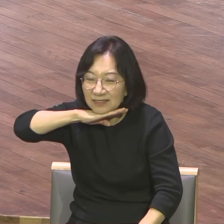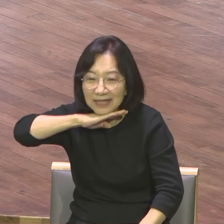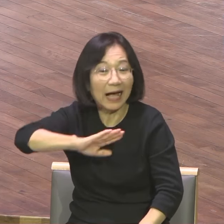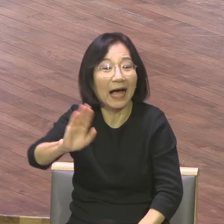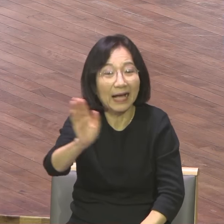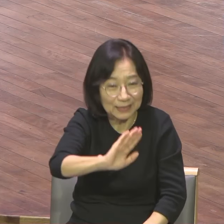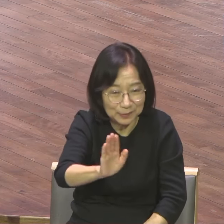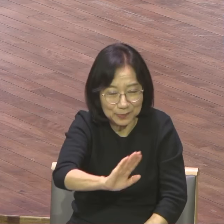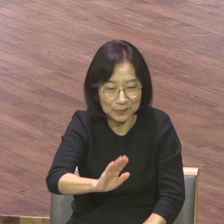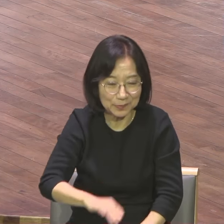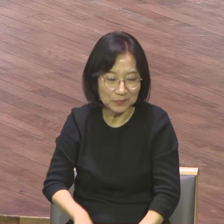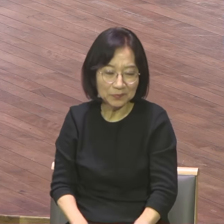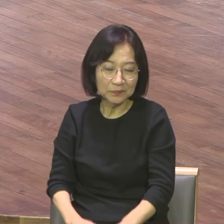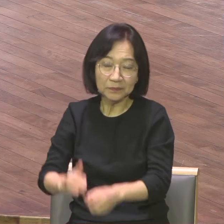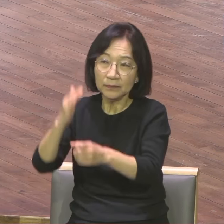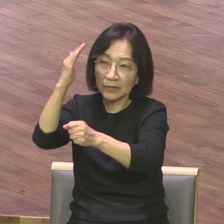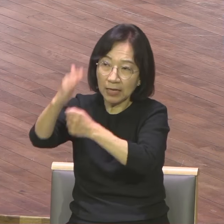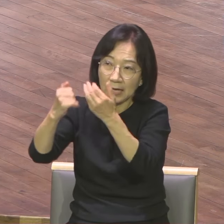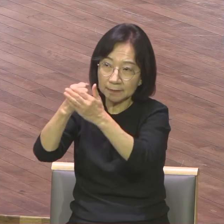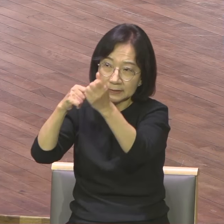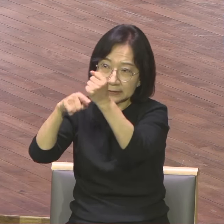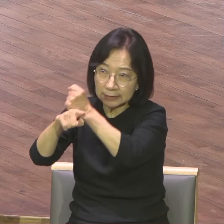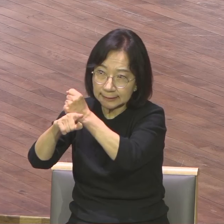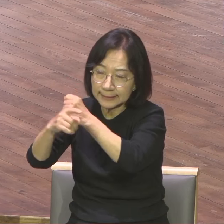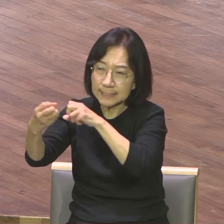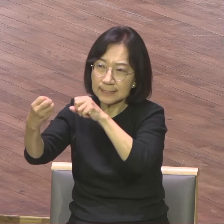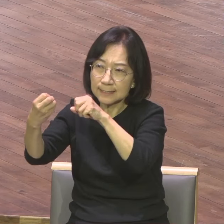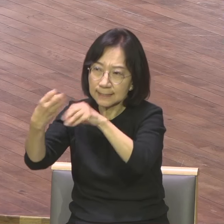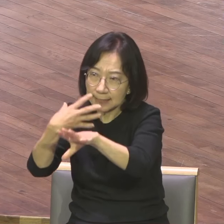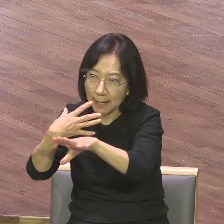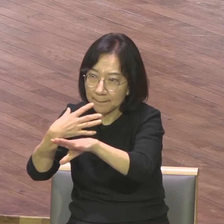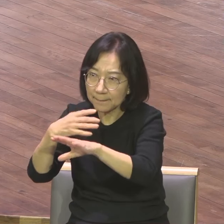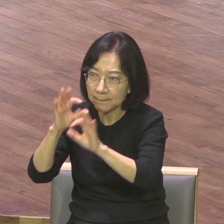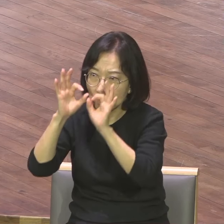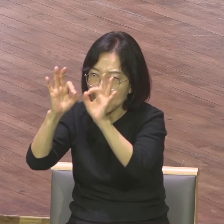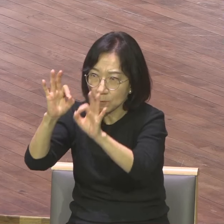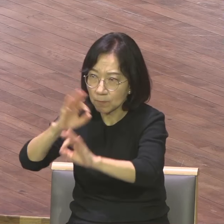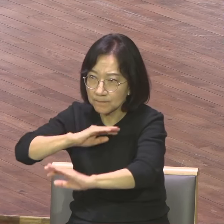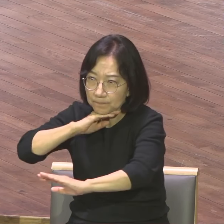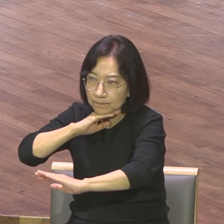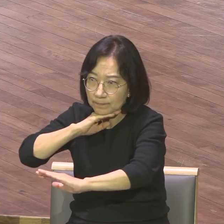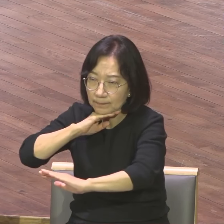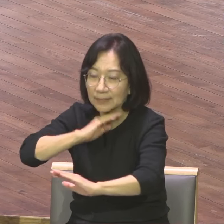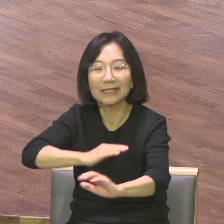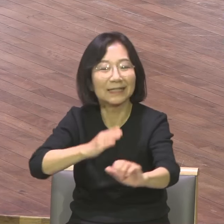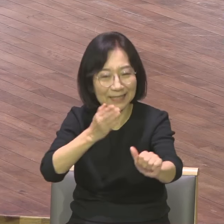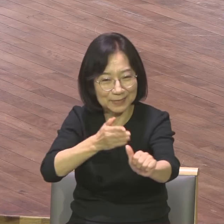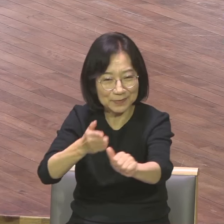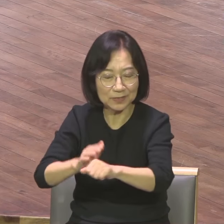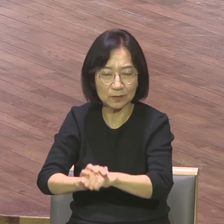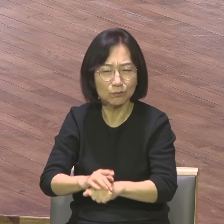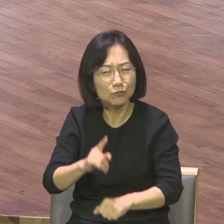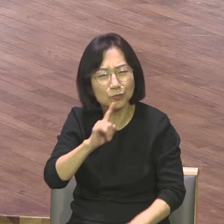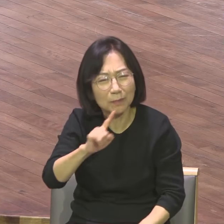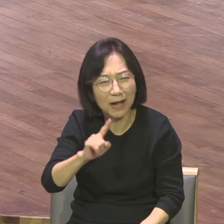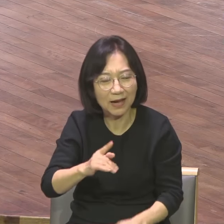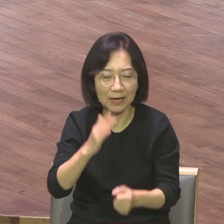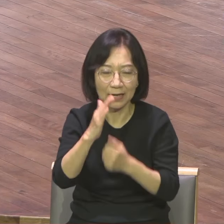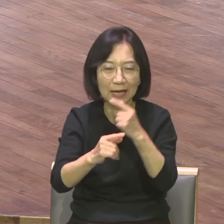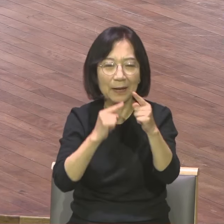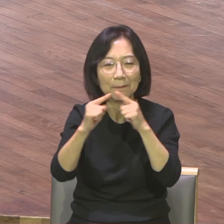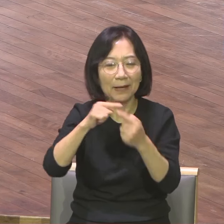하나님의 뜻과 하나님의 응답의 시간표를 보면서 기다리라. 말씀 잡고.